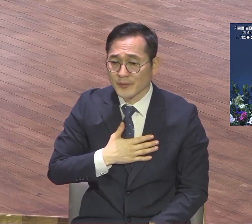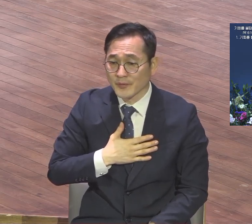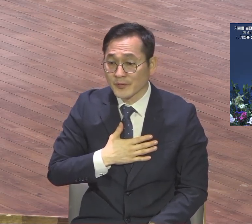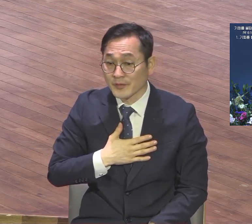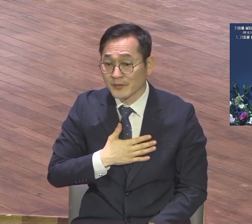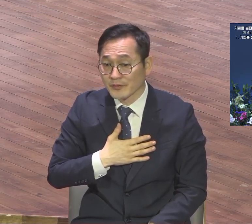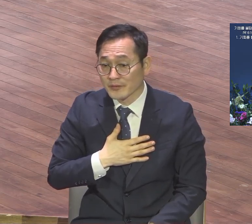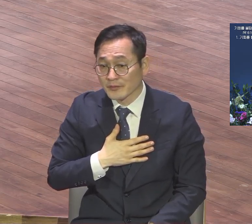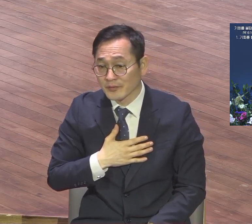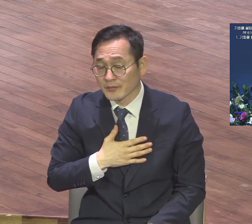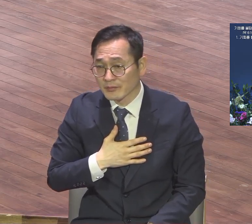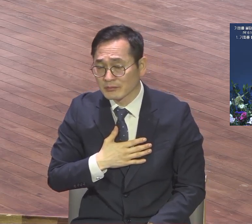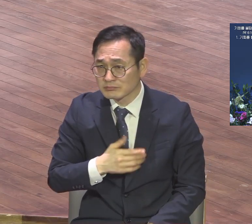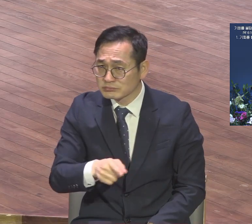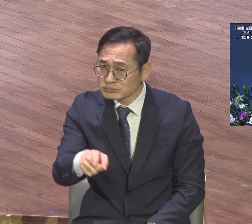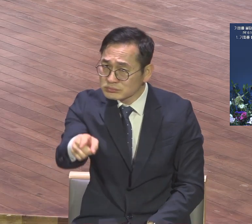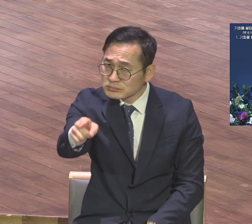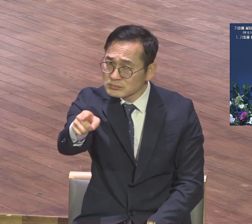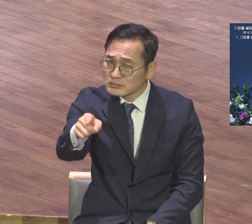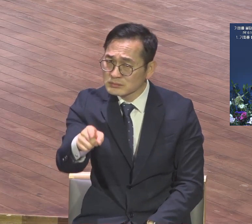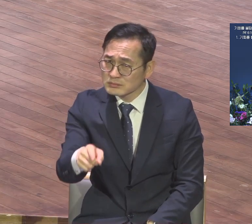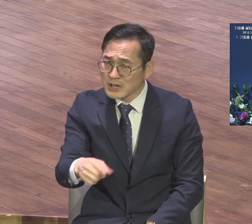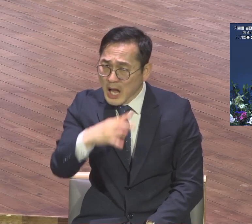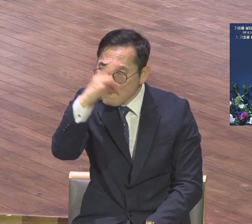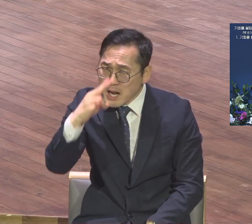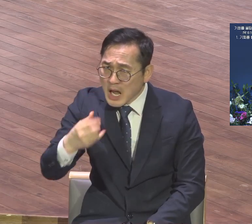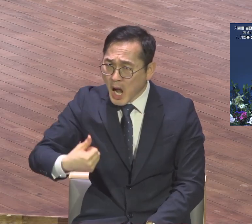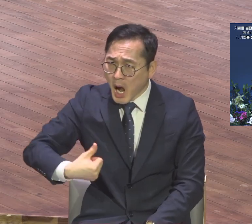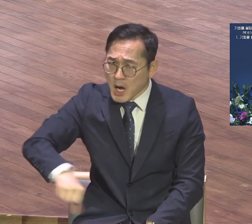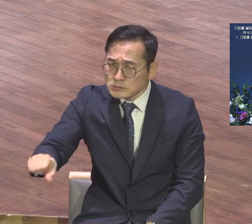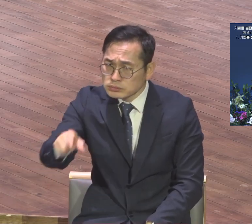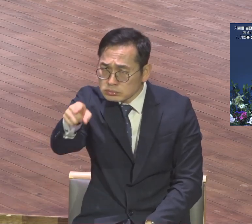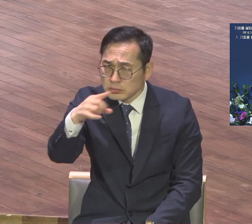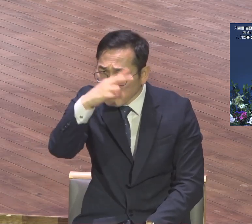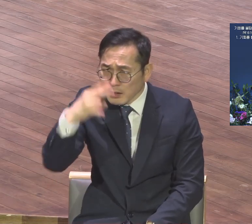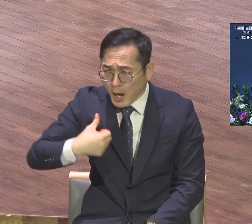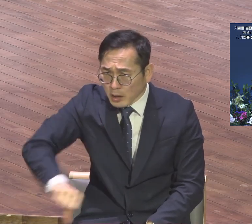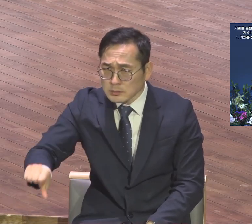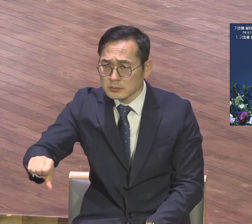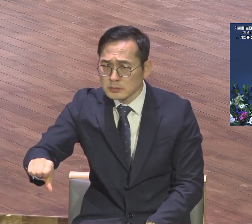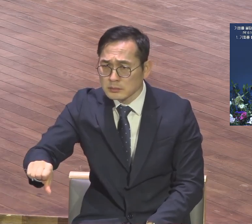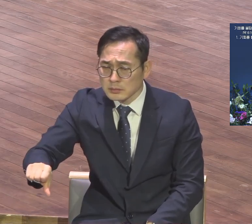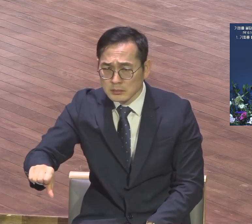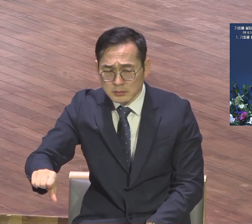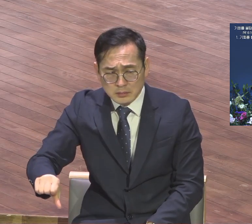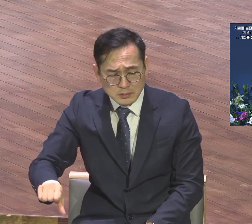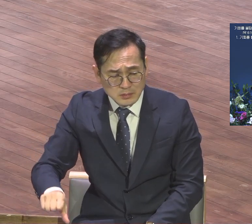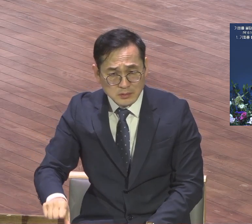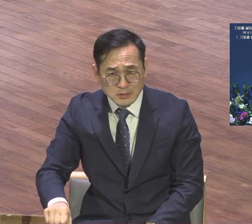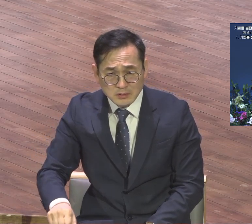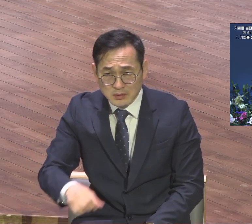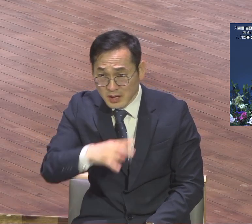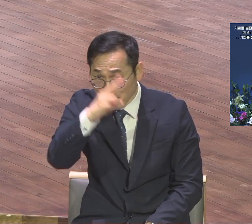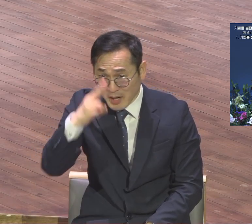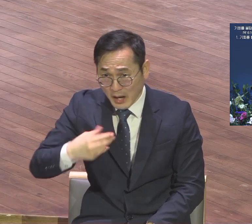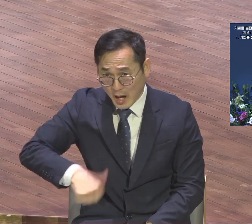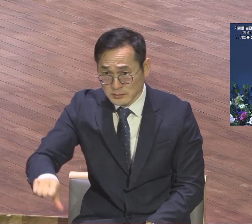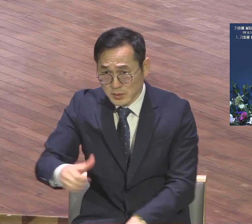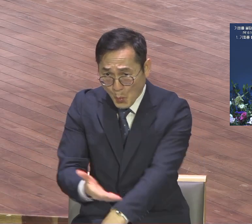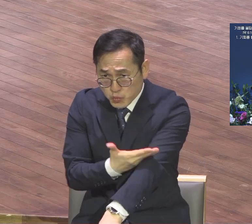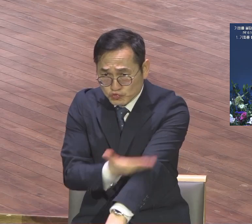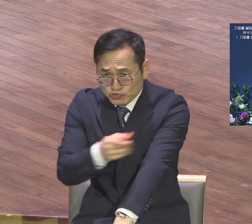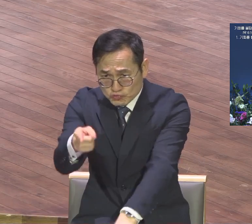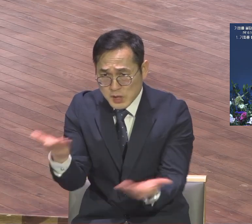뭐라고 합니까? 이 사람이 마리아의 아들 목수 아니냐? 이 사람이 마리아의 아들 목수 아니냐?